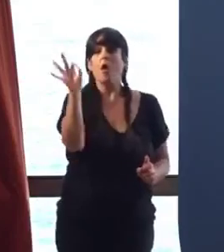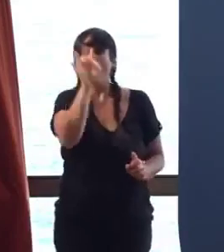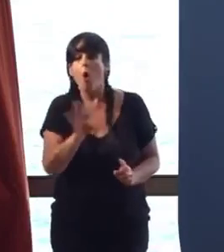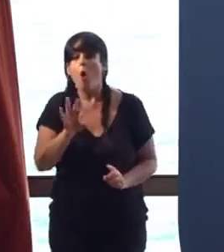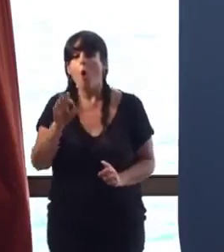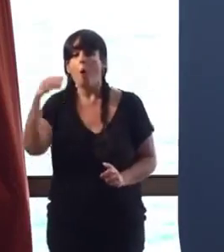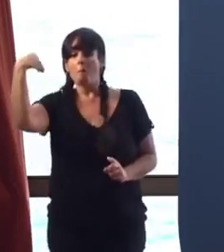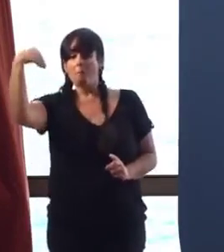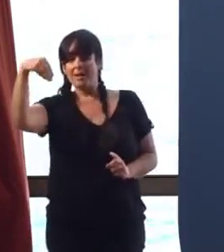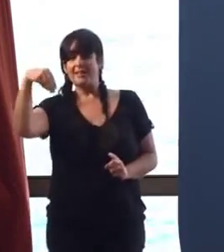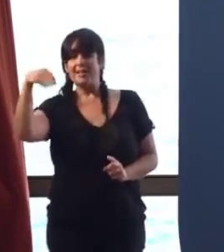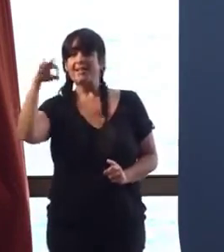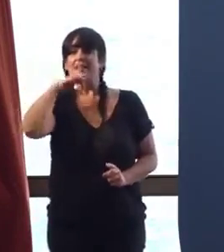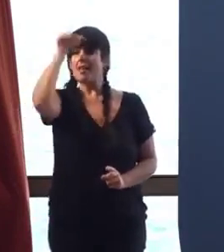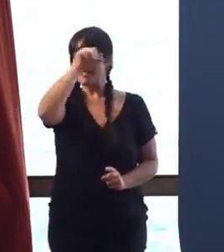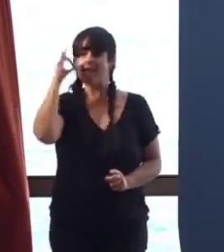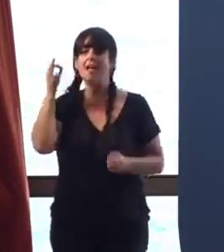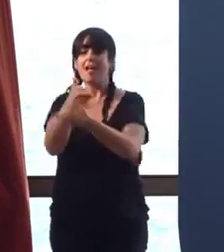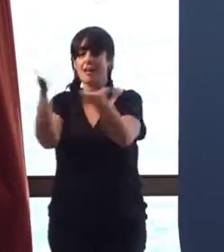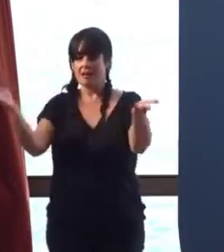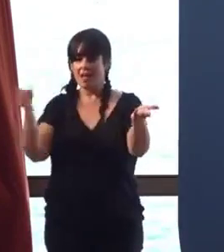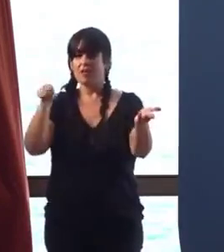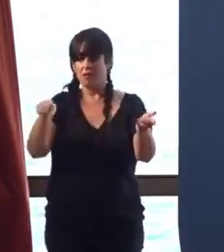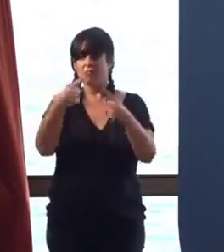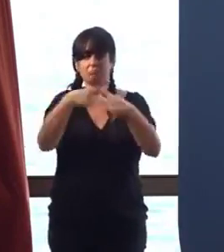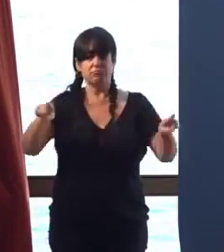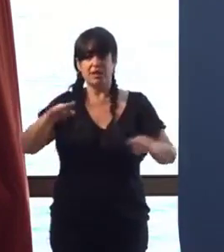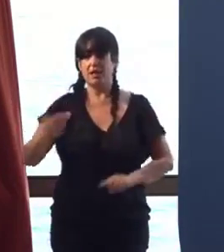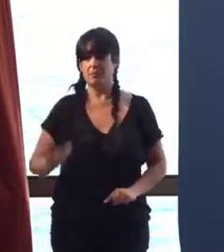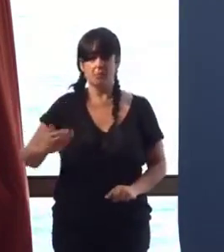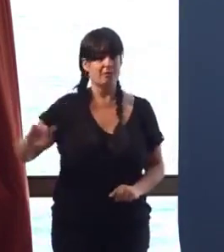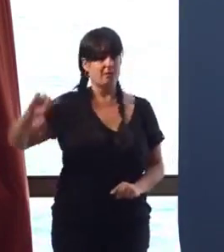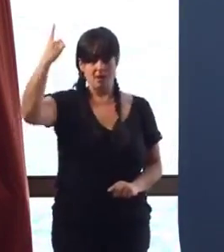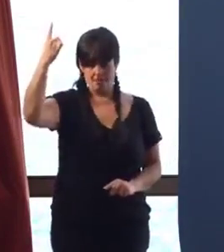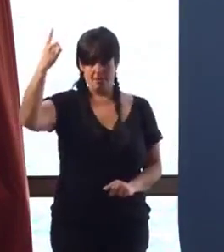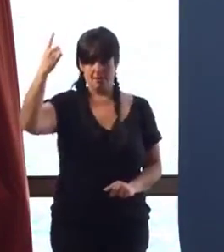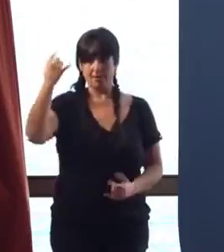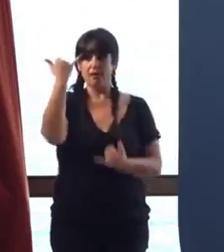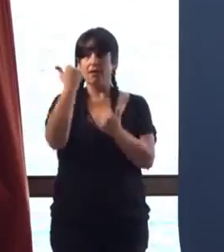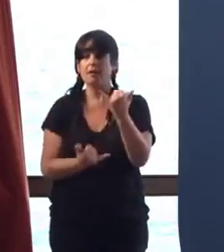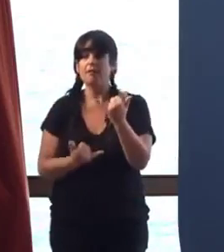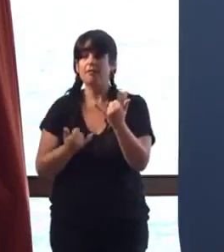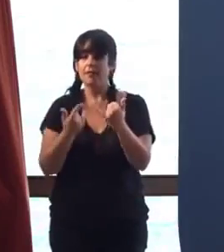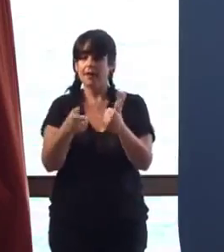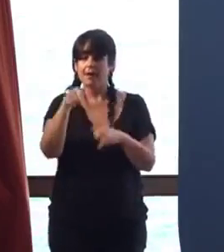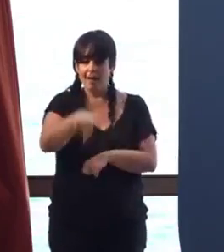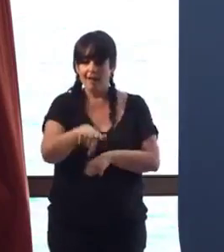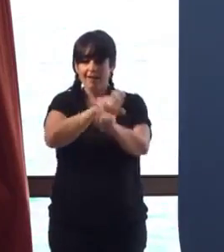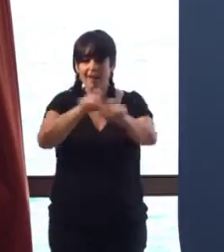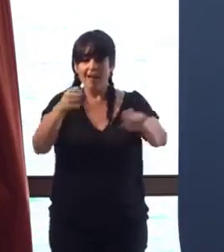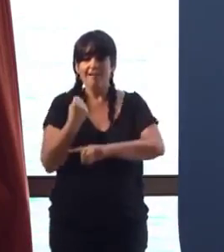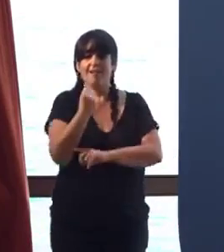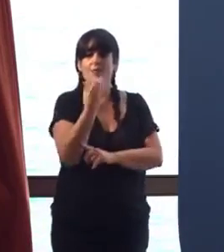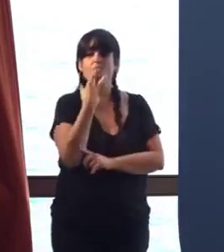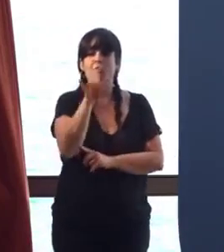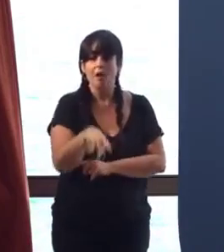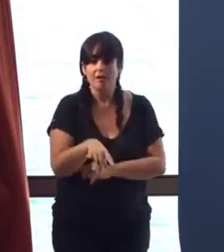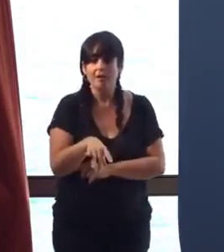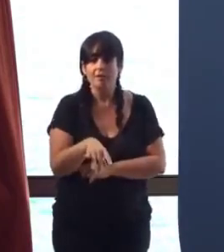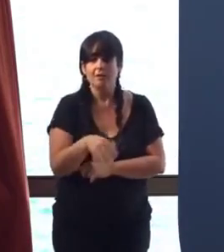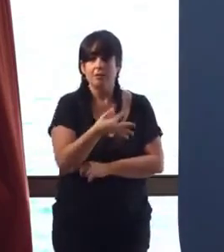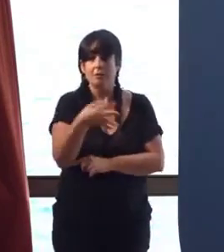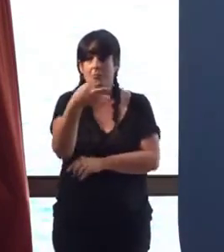y las gallegas. Y esa es la diferencia fundamental que se están planteando en estas elecciones. ¿Quién está dispuesto a dar la cara por la gente y quién es presidente